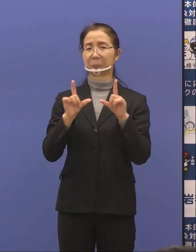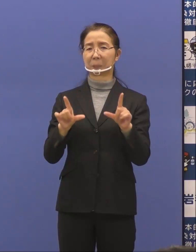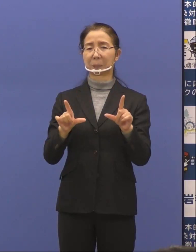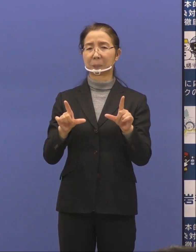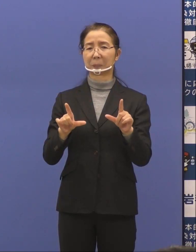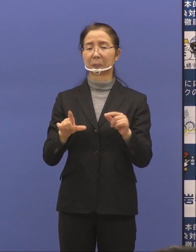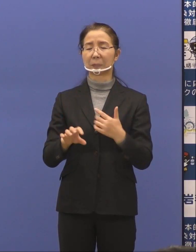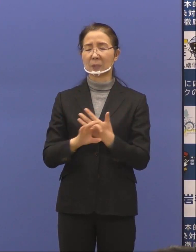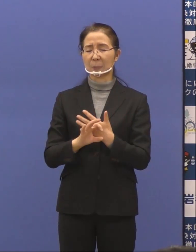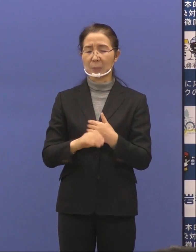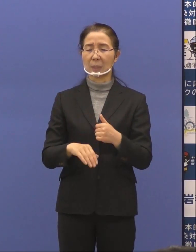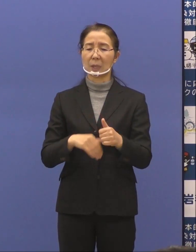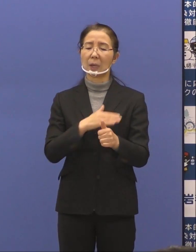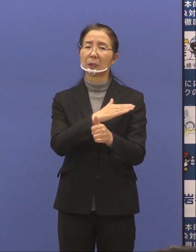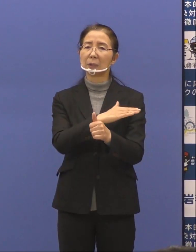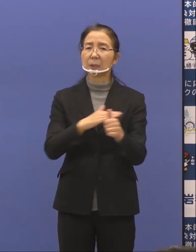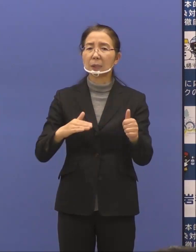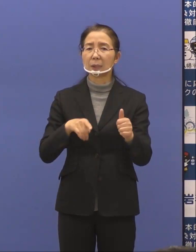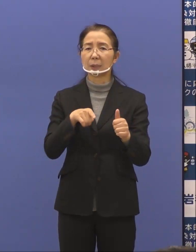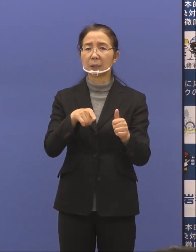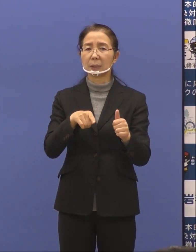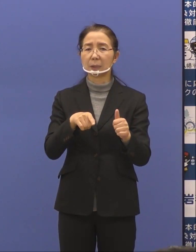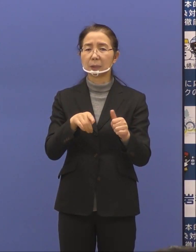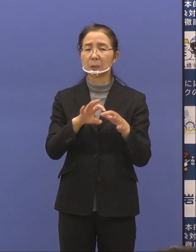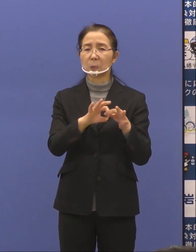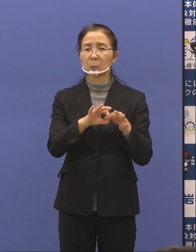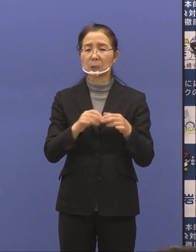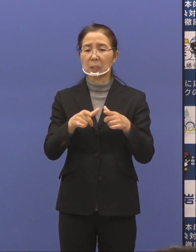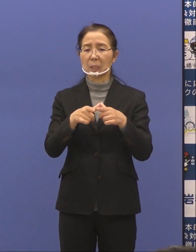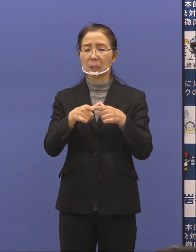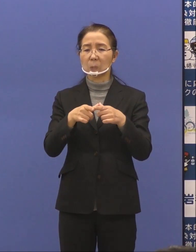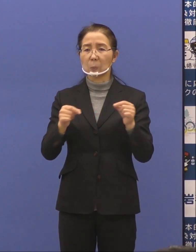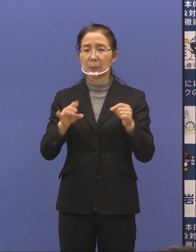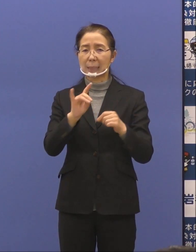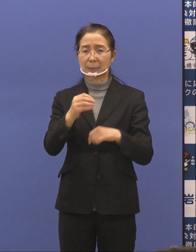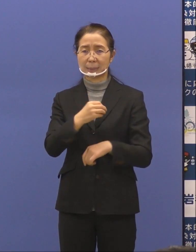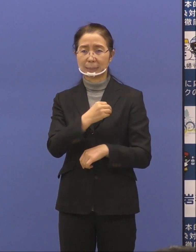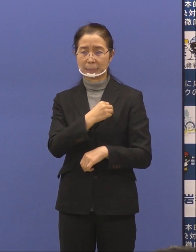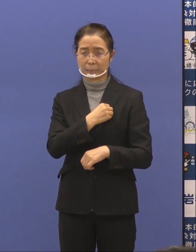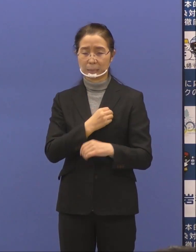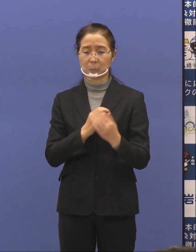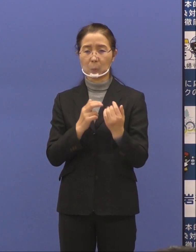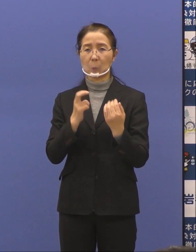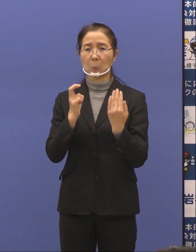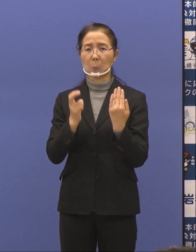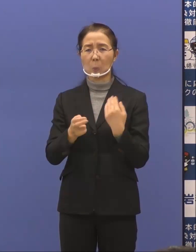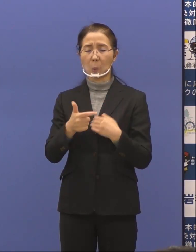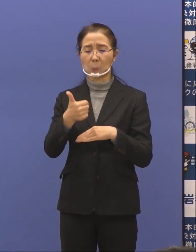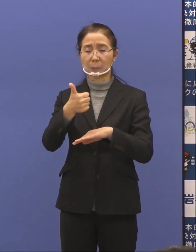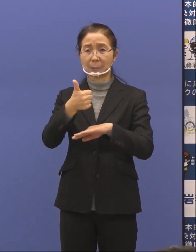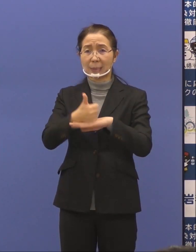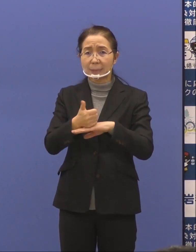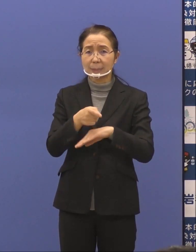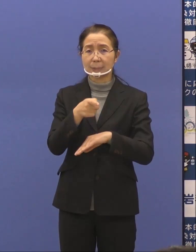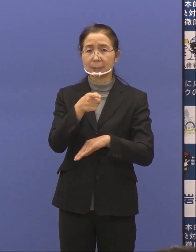刑について、国会議員が、さらには法務大臣が